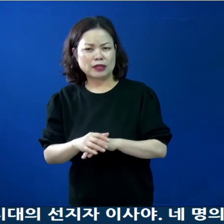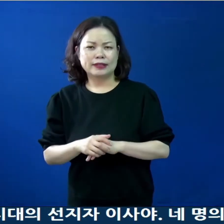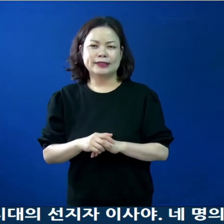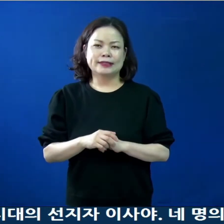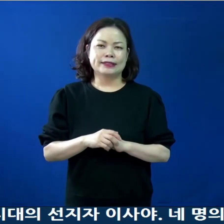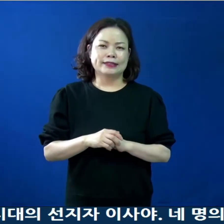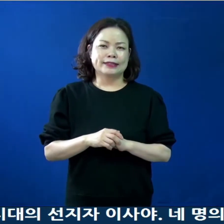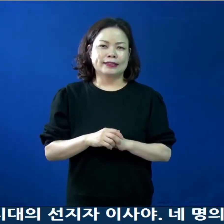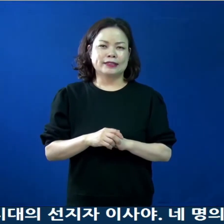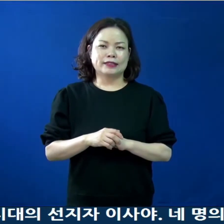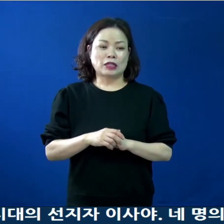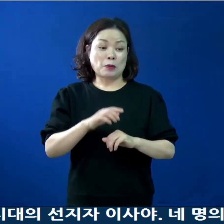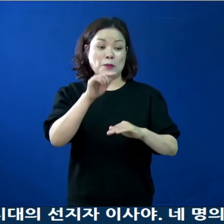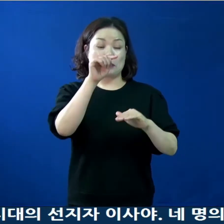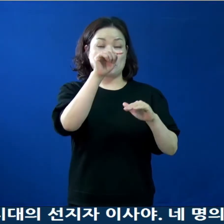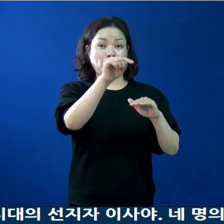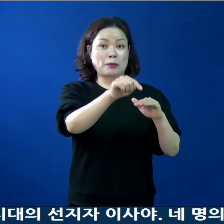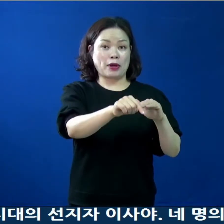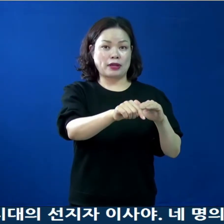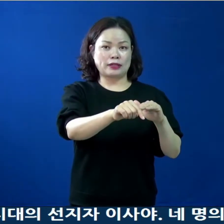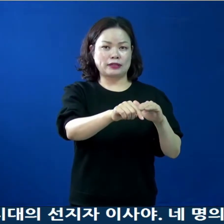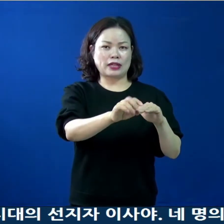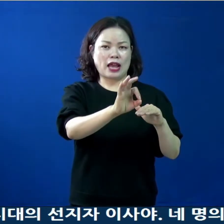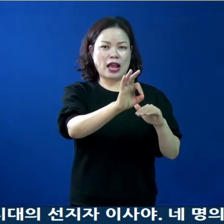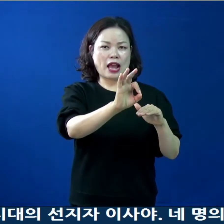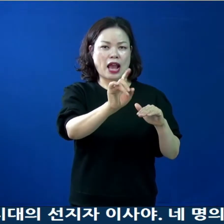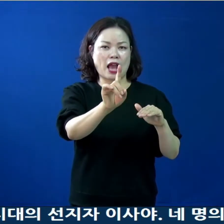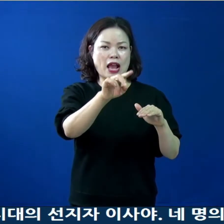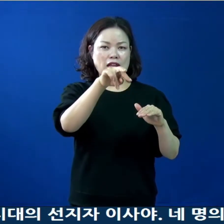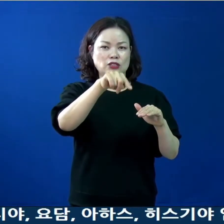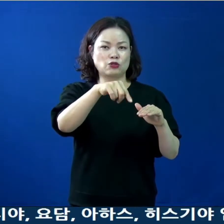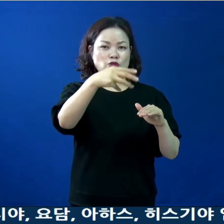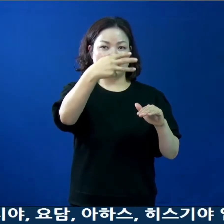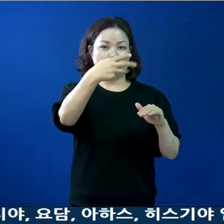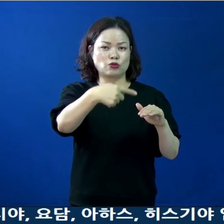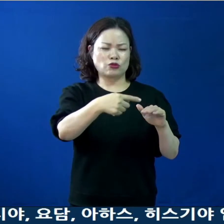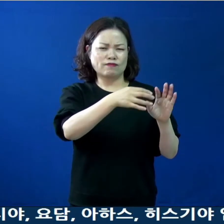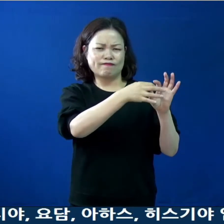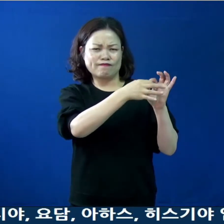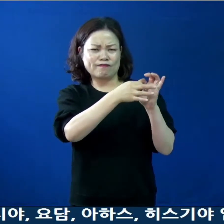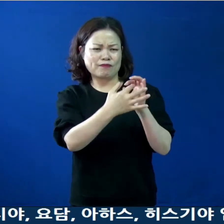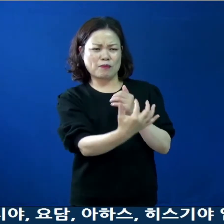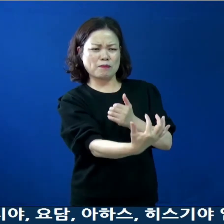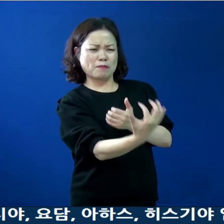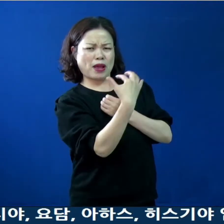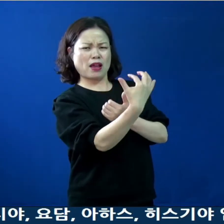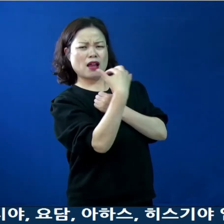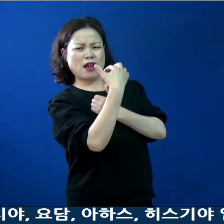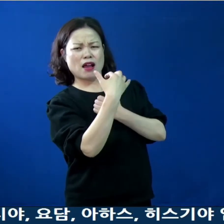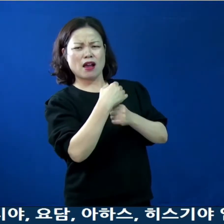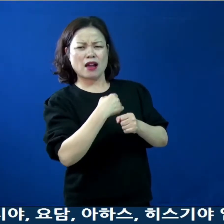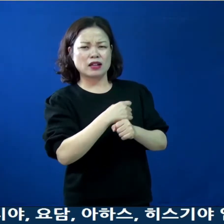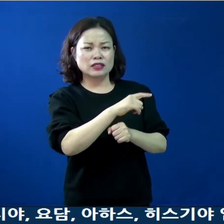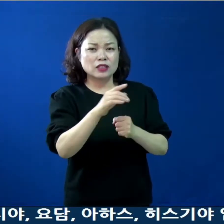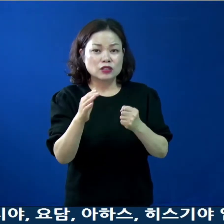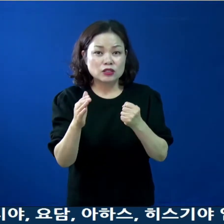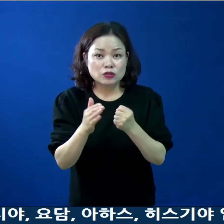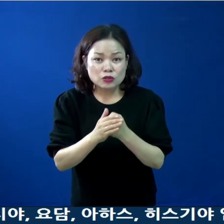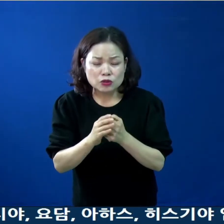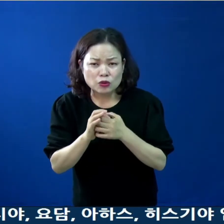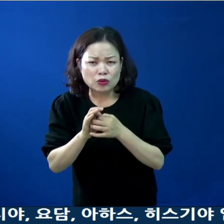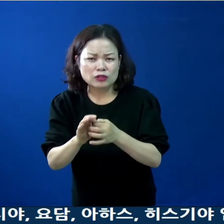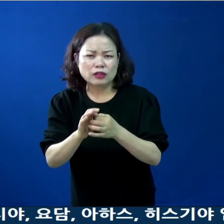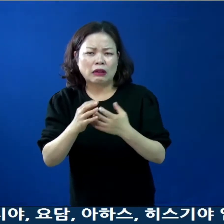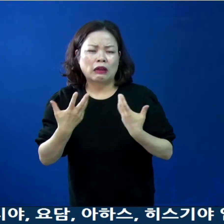크게는 이렇습니다. 밖으로는 이 아수르 제국이 끊임없이 공격해 왔고, 그것으로 인해서